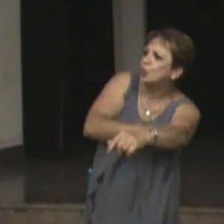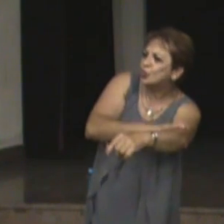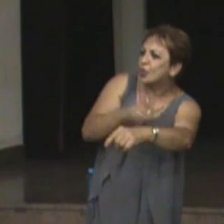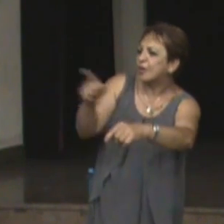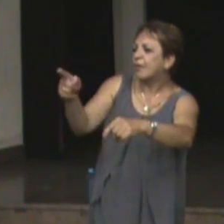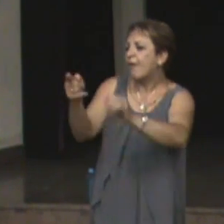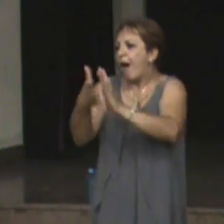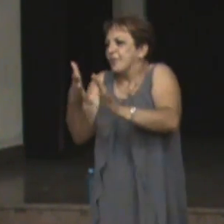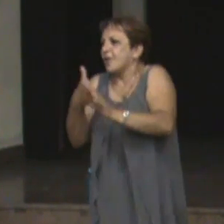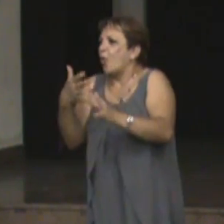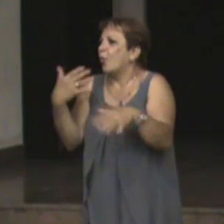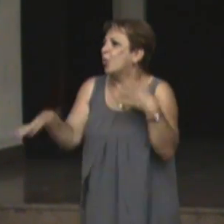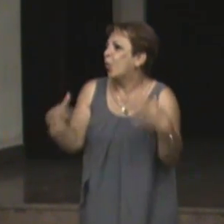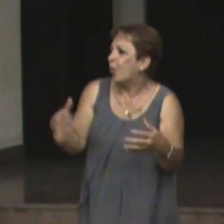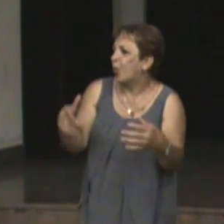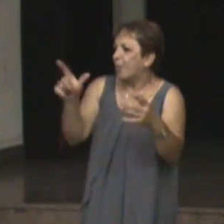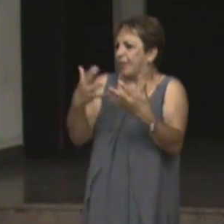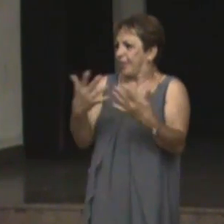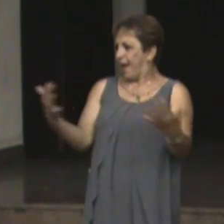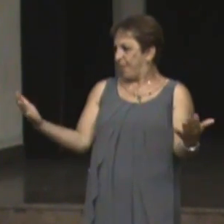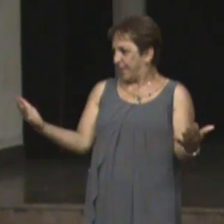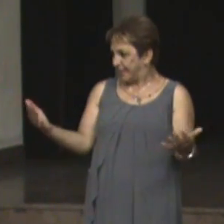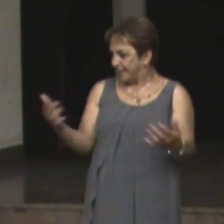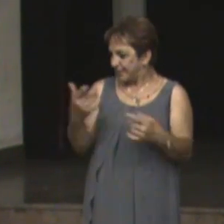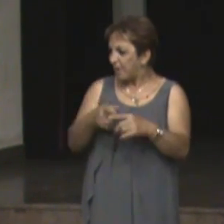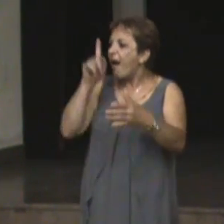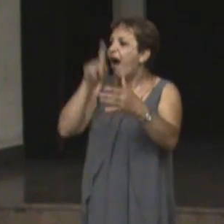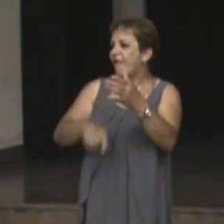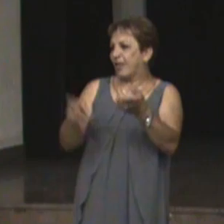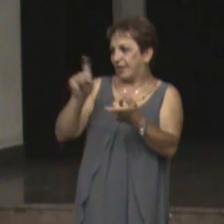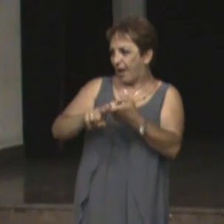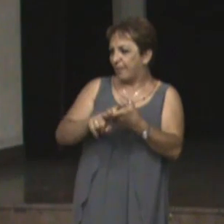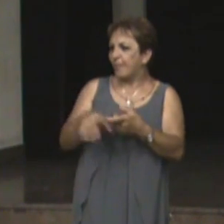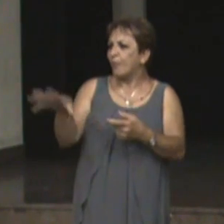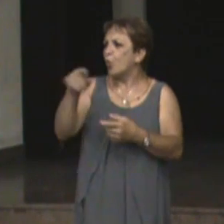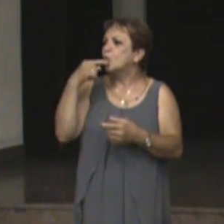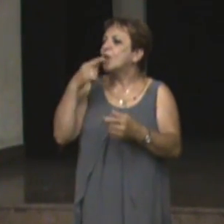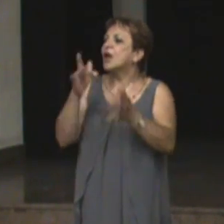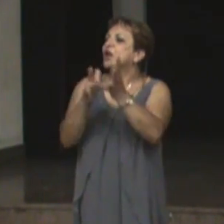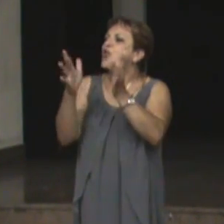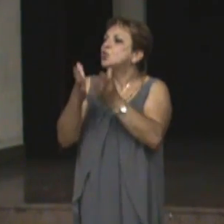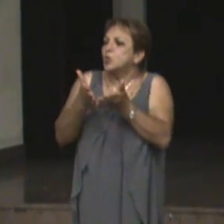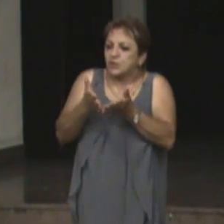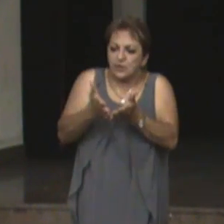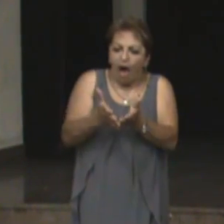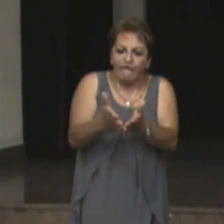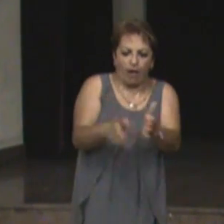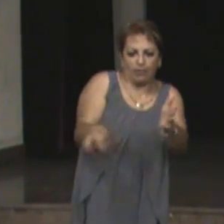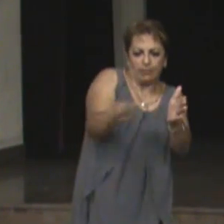առաքի տեխնիկական մասին խոսեմ անդրադառնալ։ Ասում է Քրիստոս նստեց տավակը, ժողովուրդը մնաց